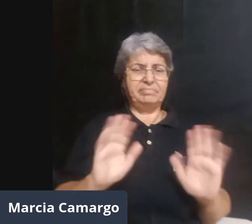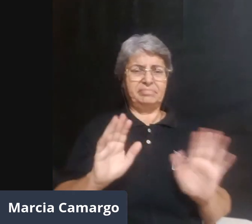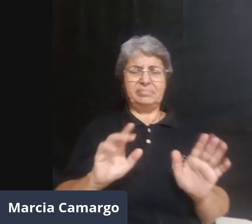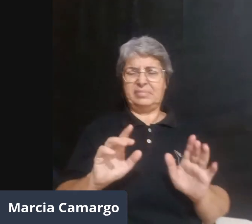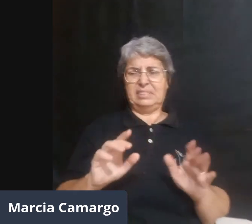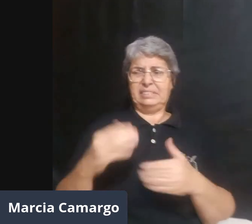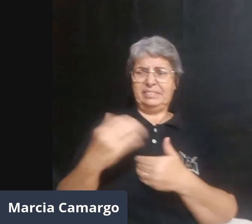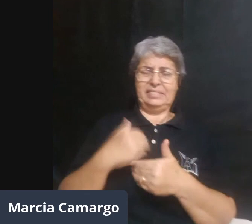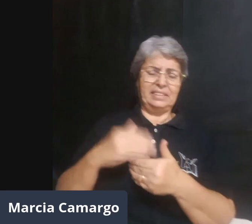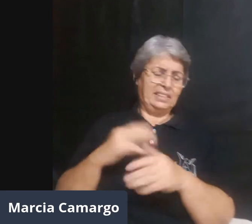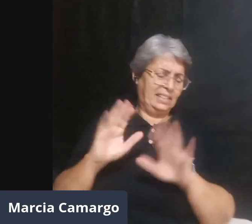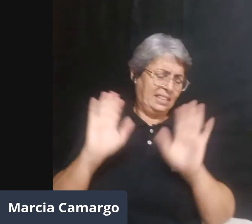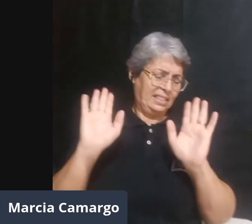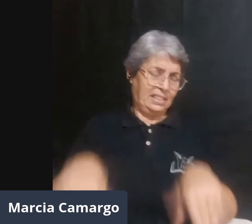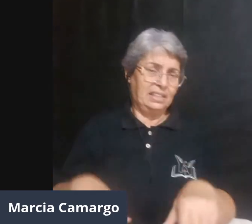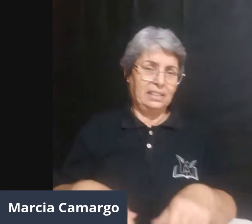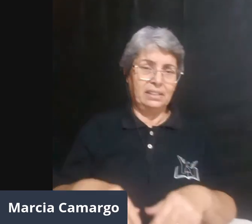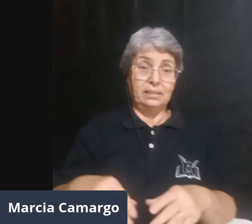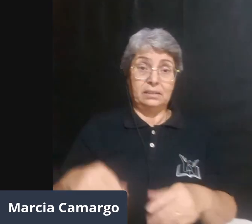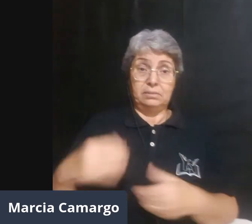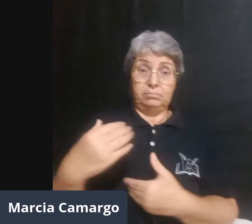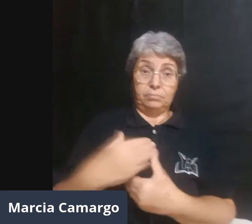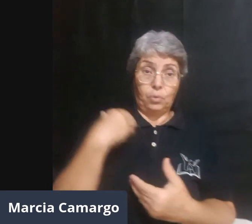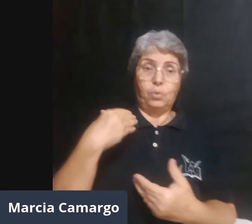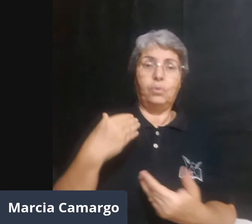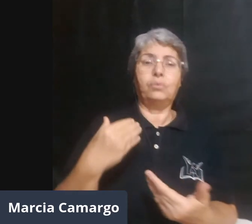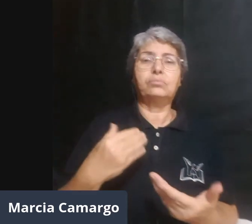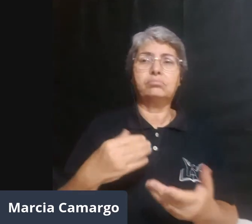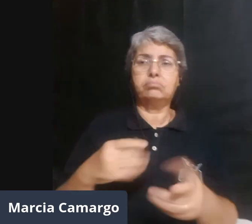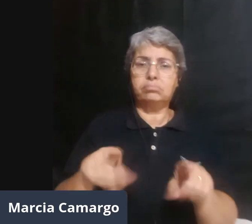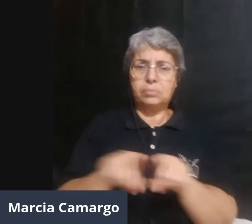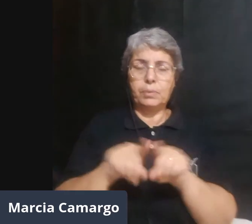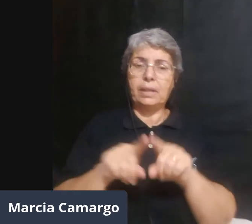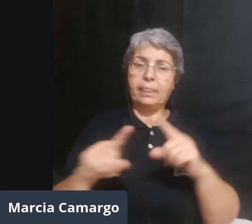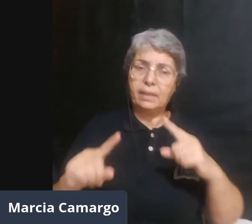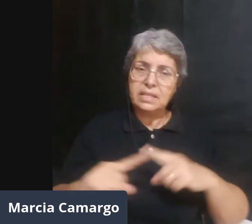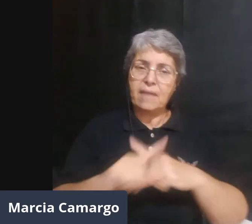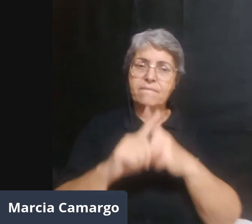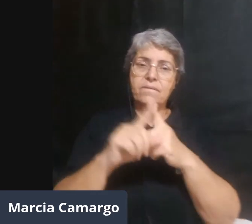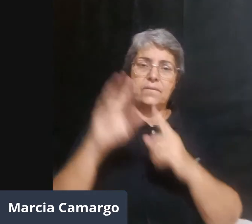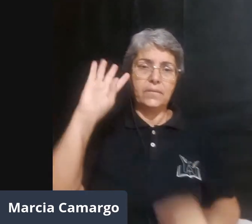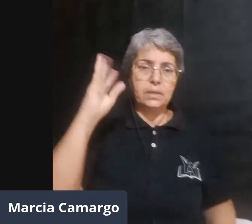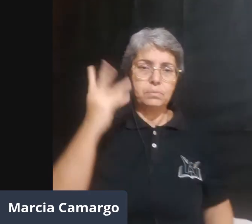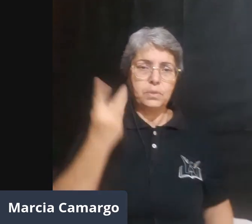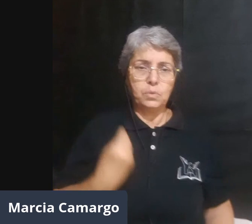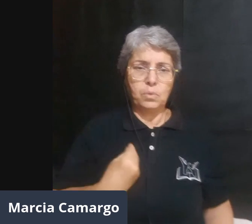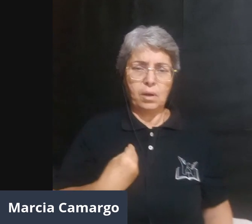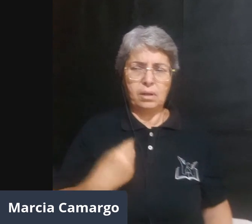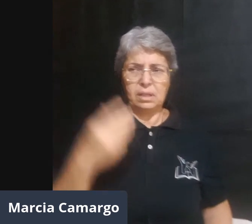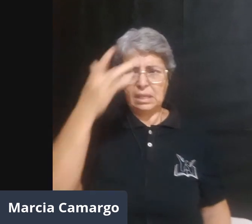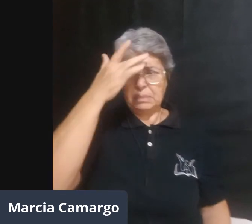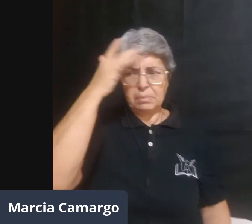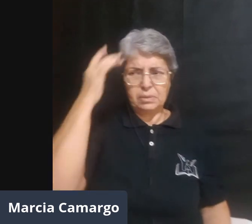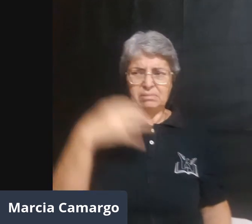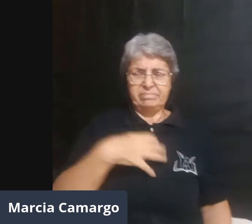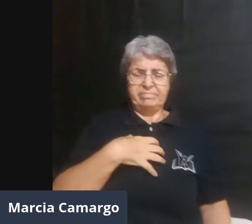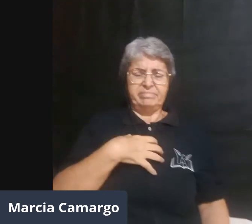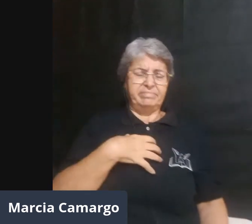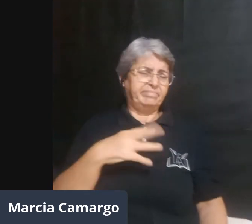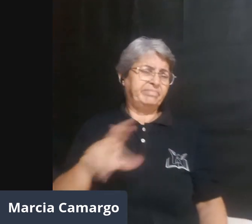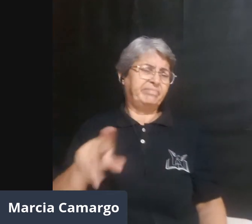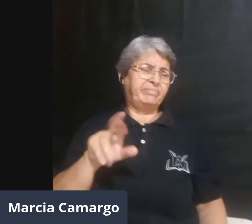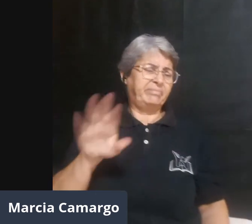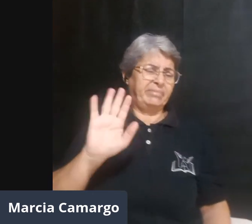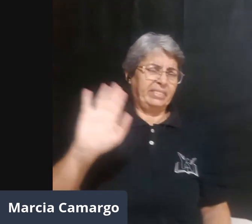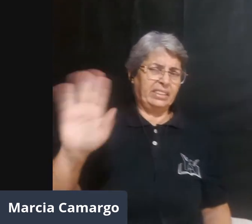as advertências, os desafios espirituais e se ressentiu do instrumento humano.